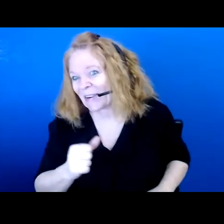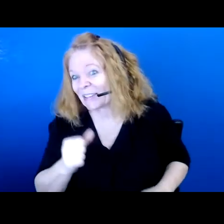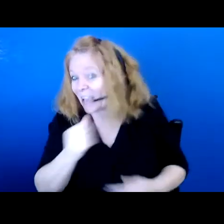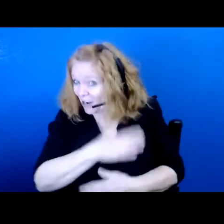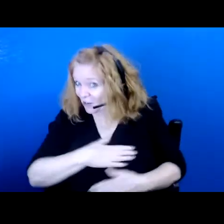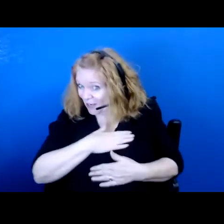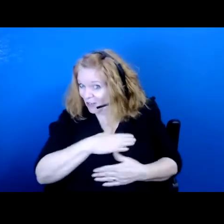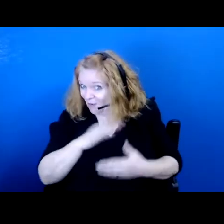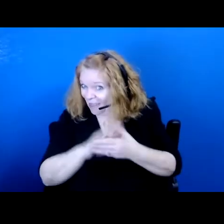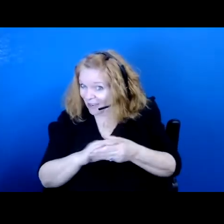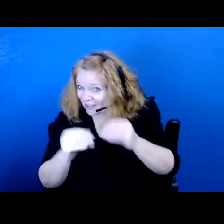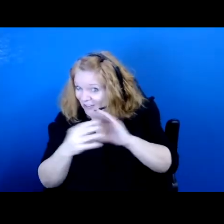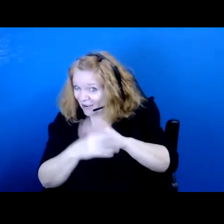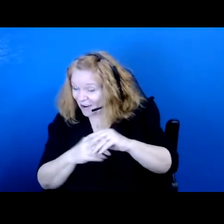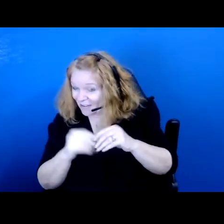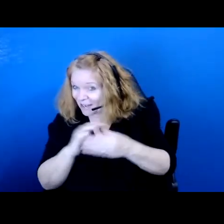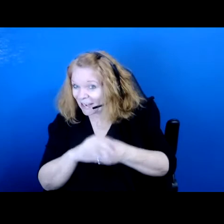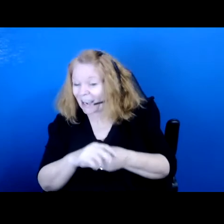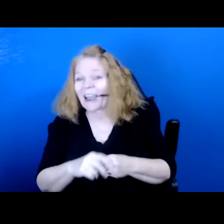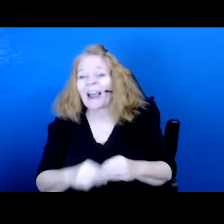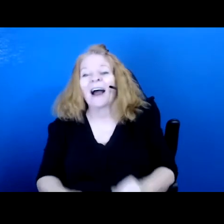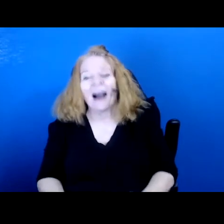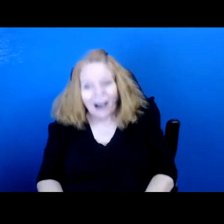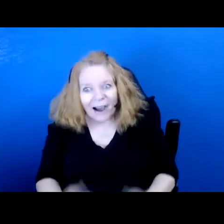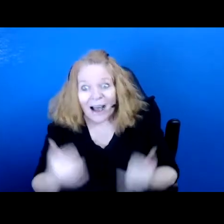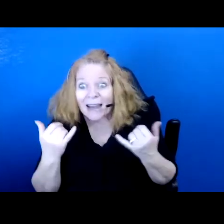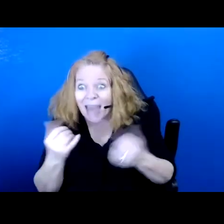niños y niños les encantó la historia